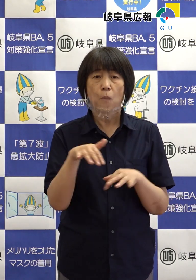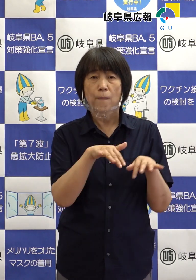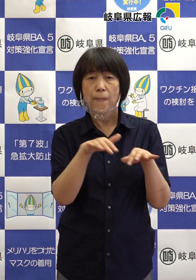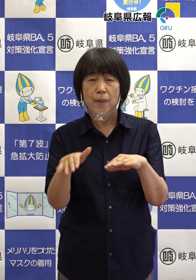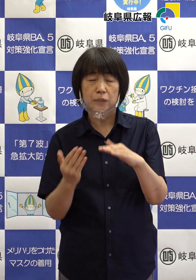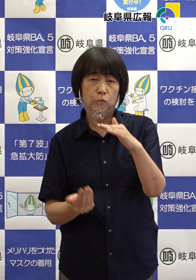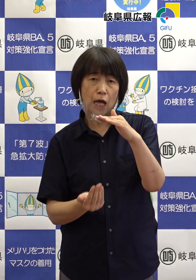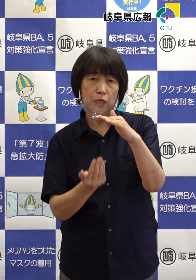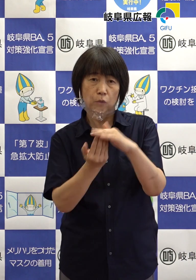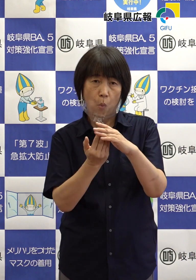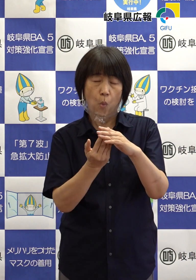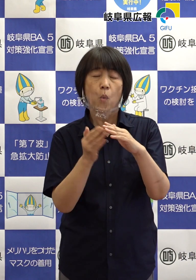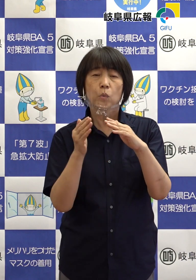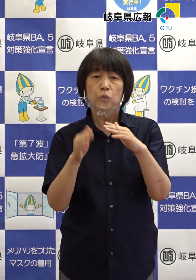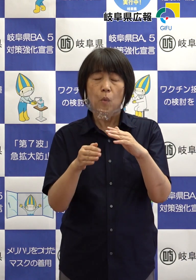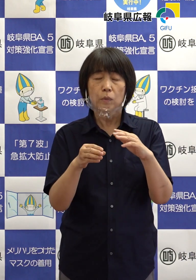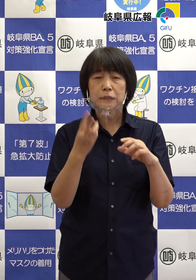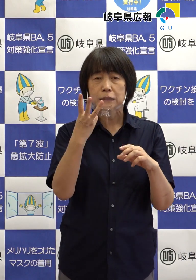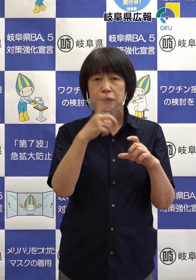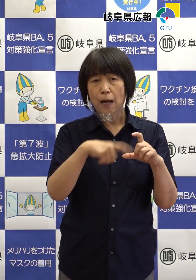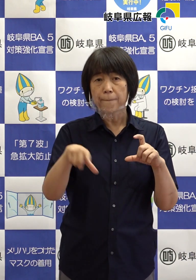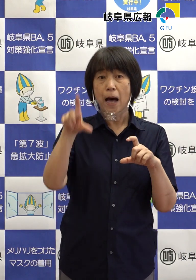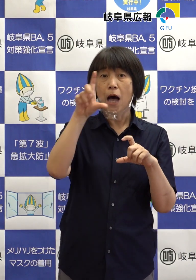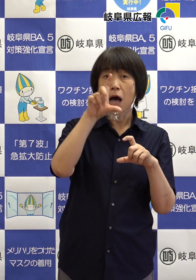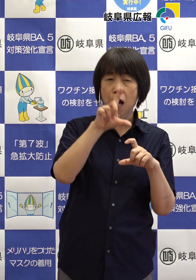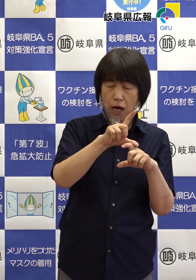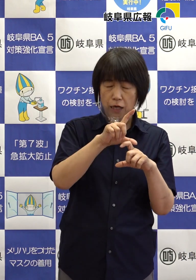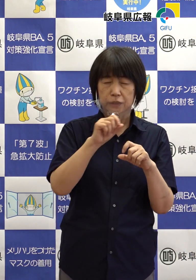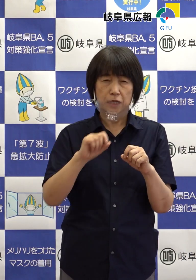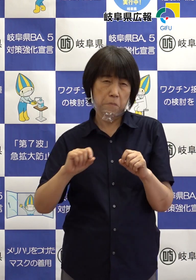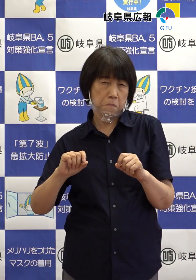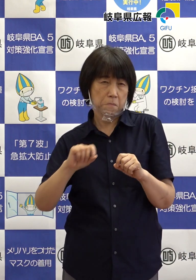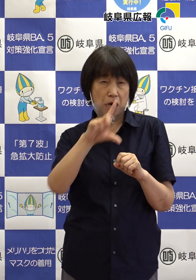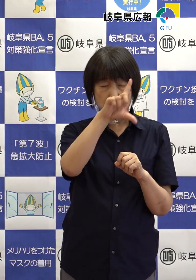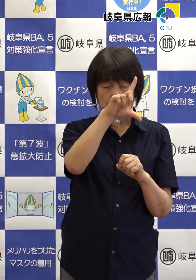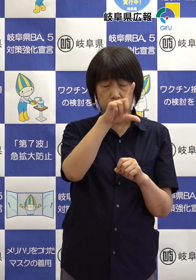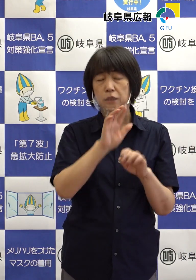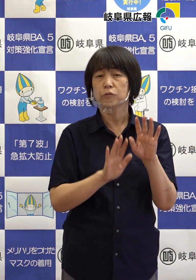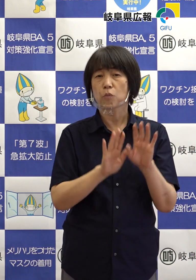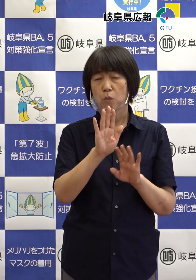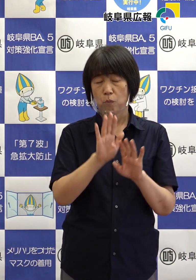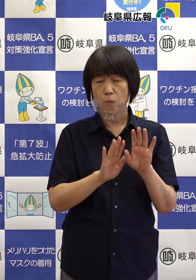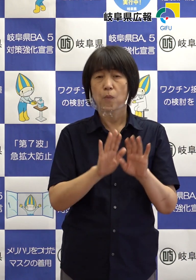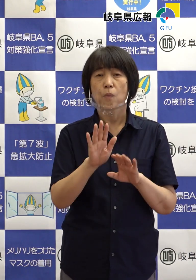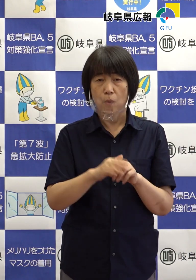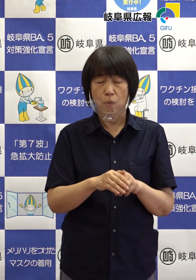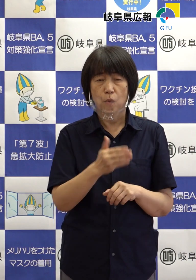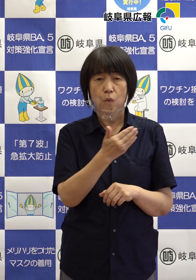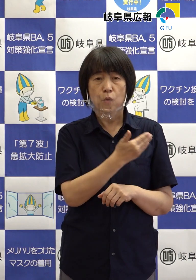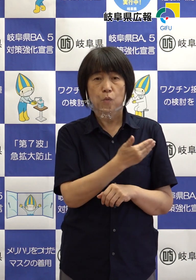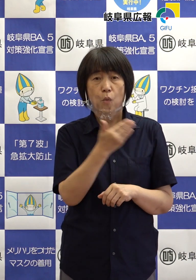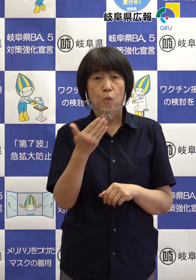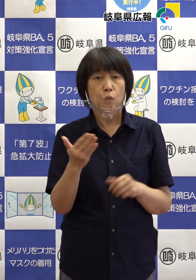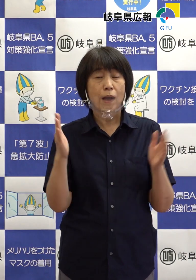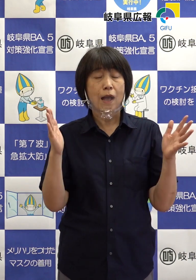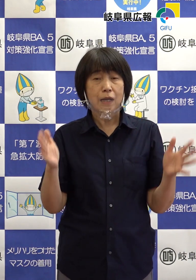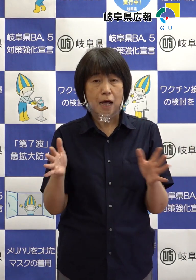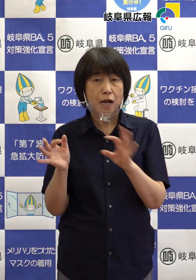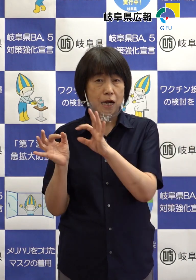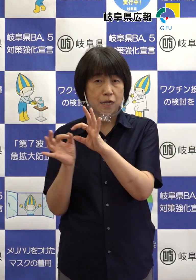やいえば3倍という大変高いれる9日間連続で